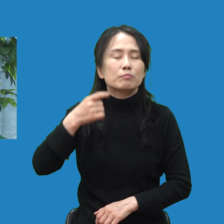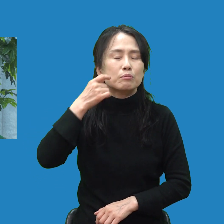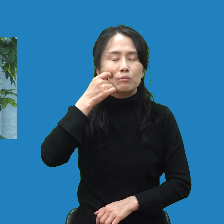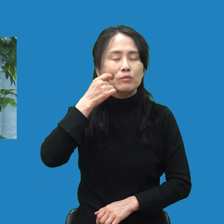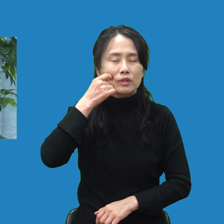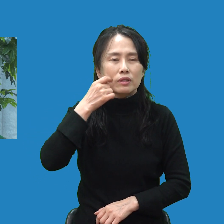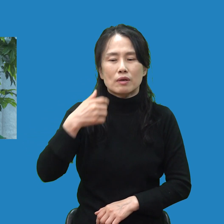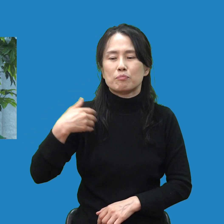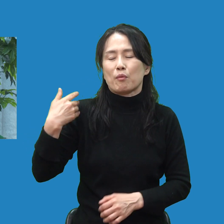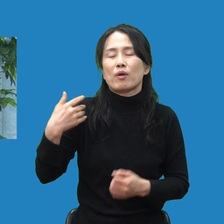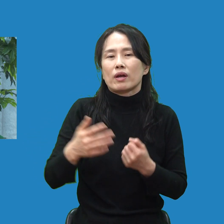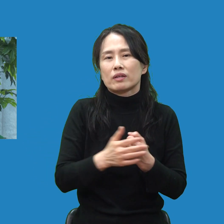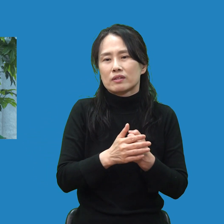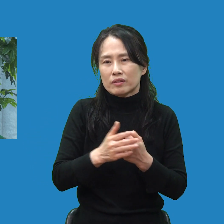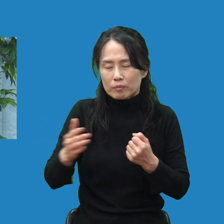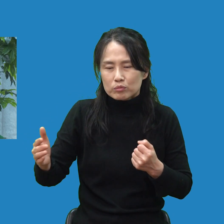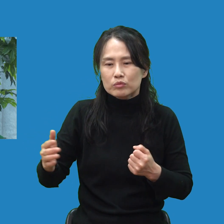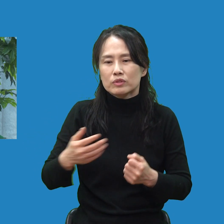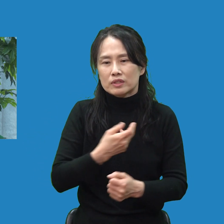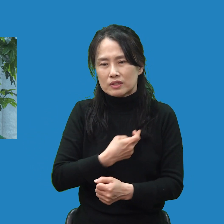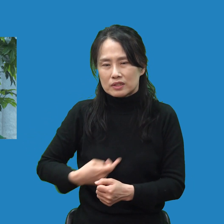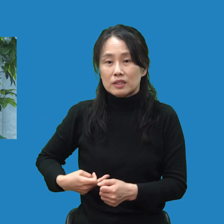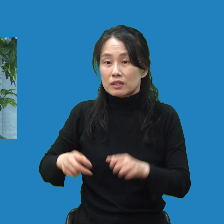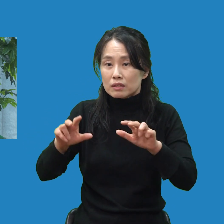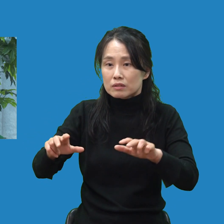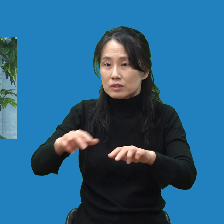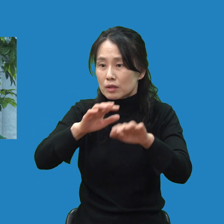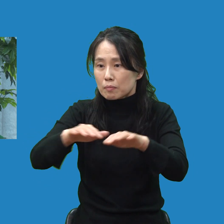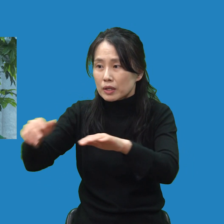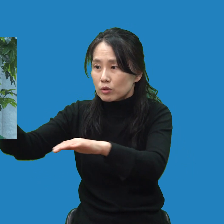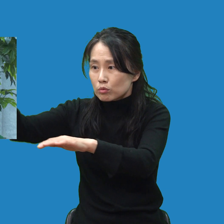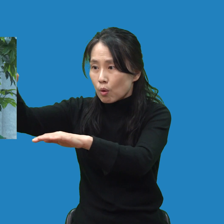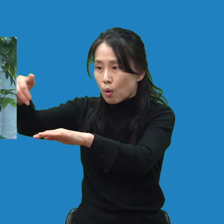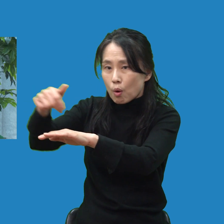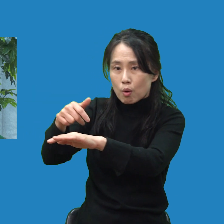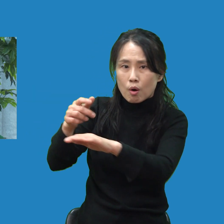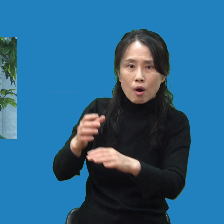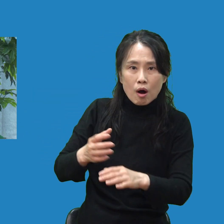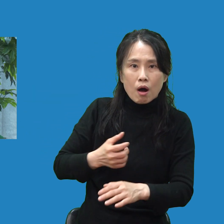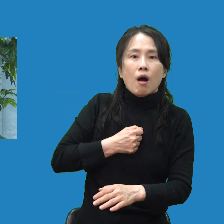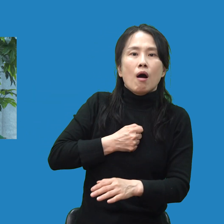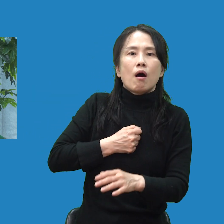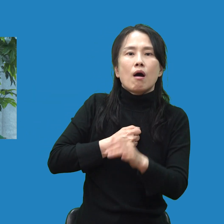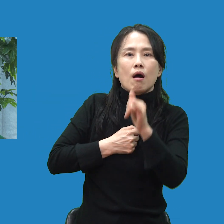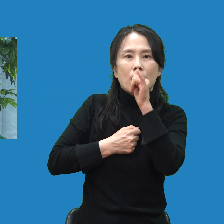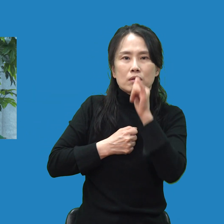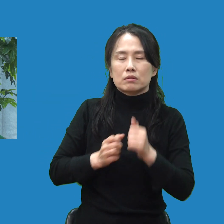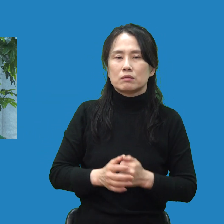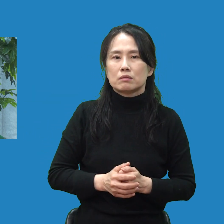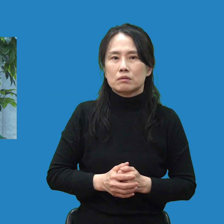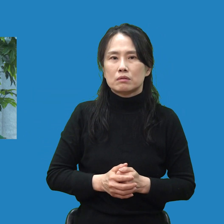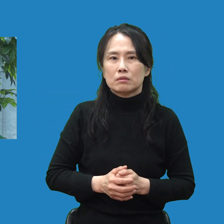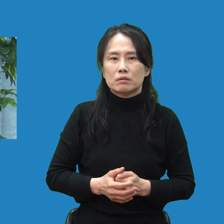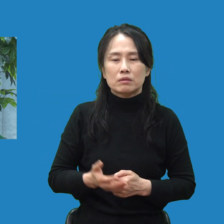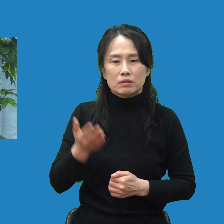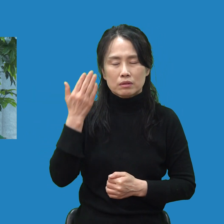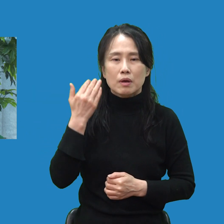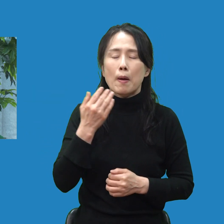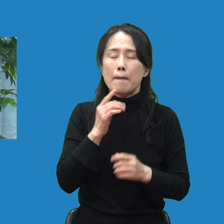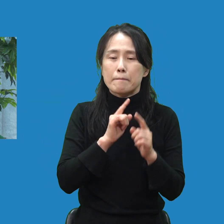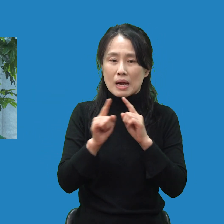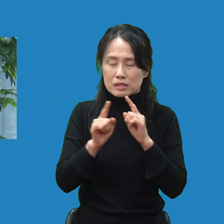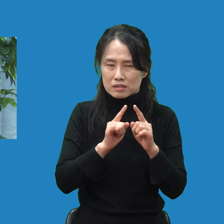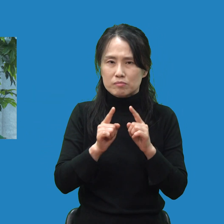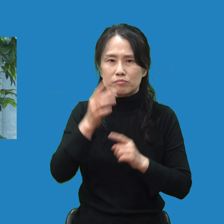제자들이 지금 그렇게 놀라는 거 아닙니까? 예수님 그 사건과 말씀이 하나로 동화되지 못한